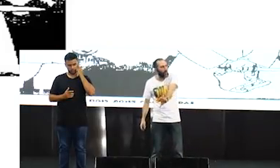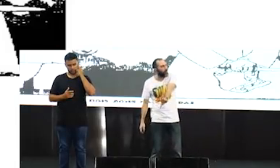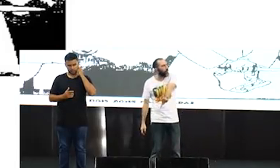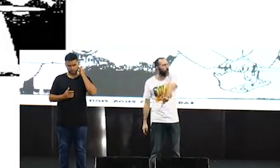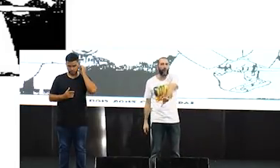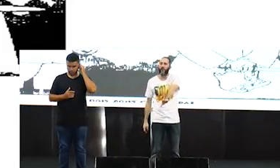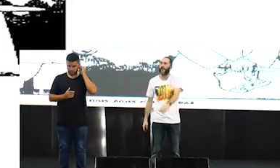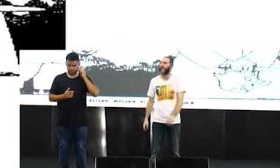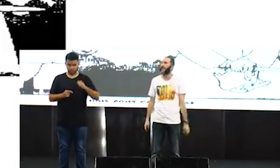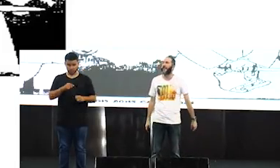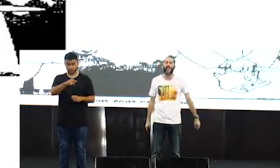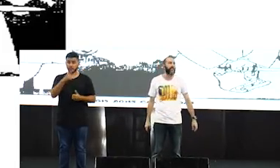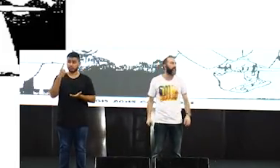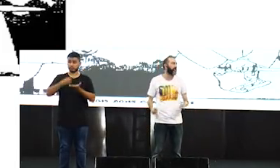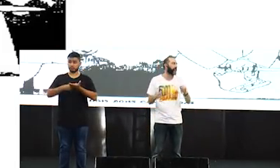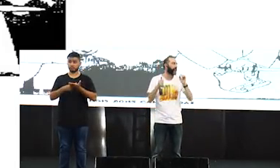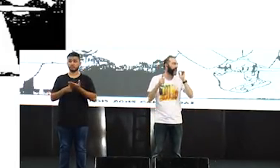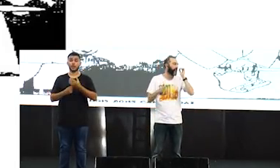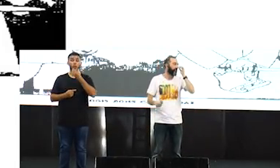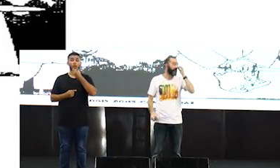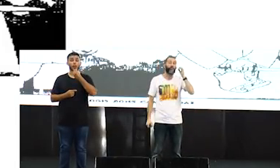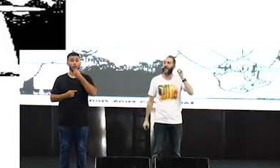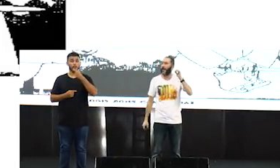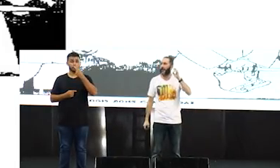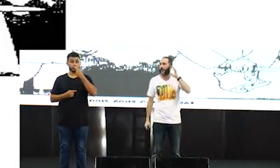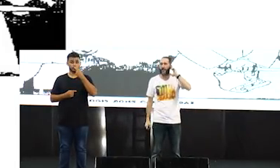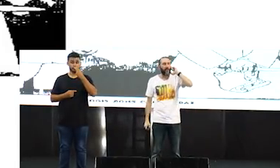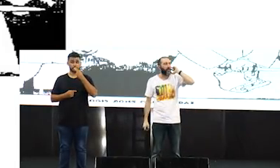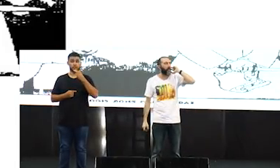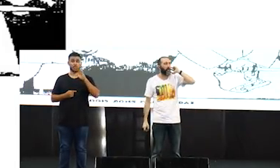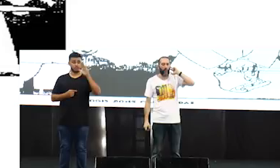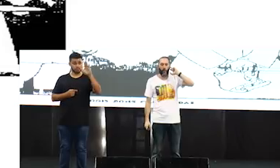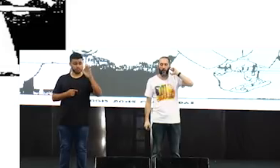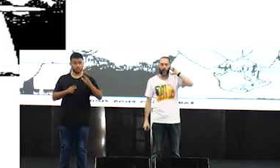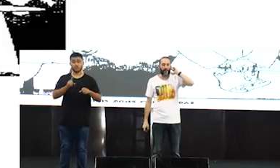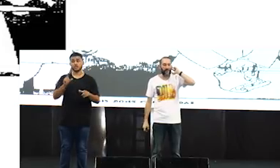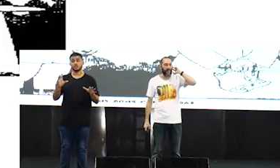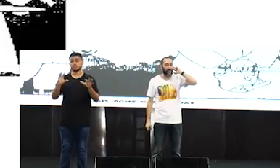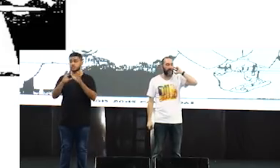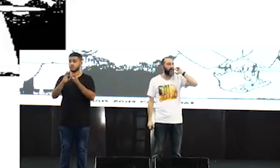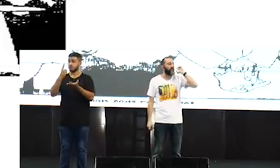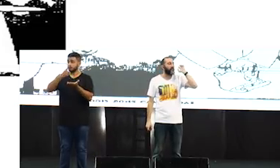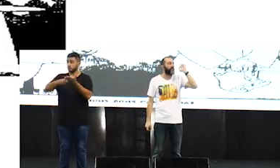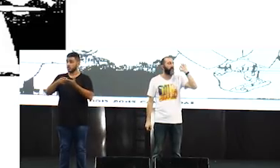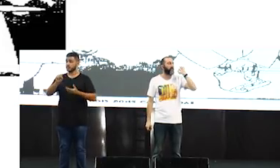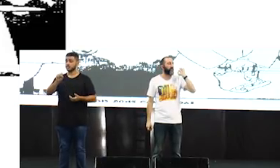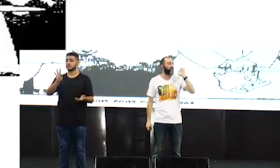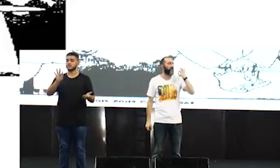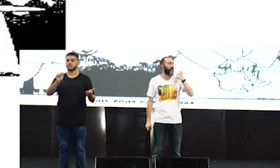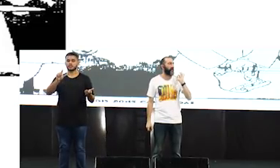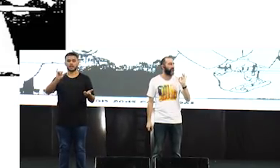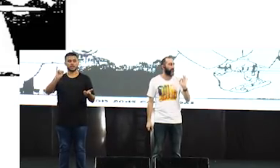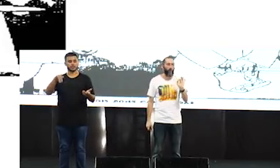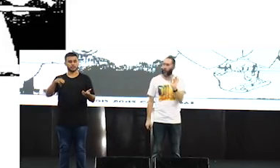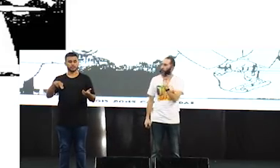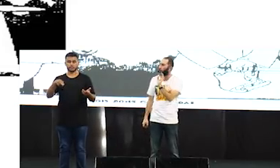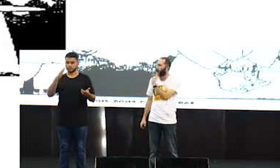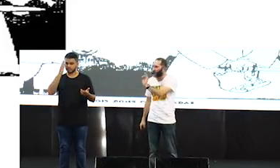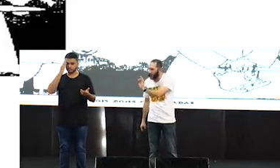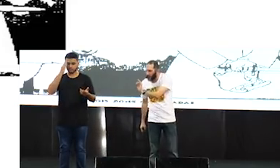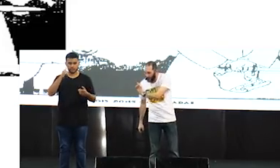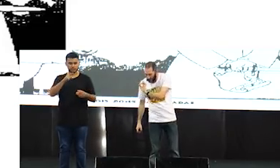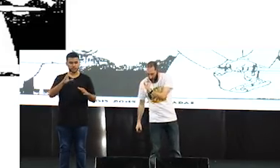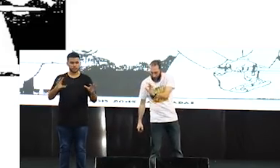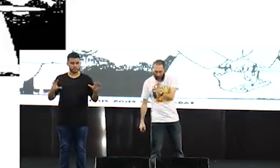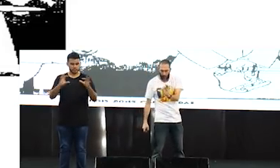Isso aqui é um acordo entre Hitler e Stalin. É o acordo entre Vyacheslav